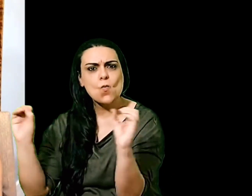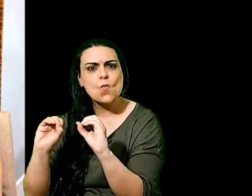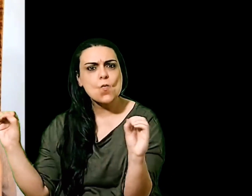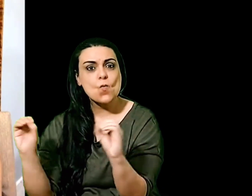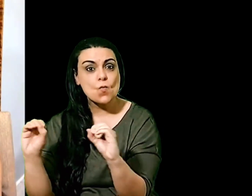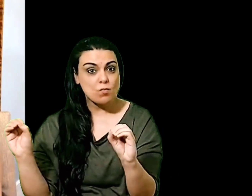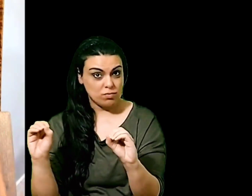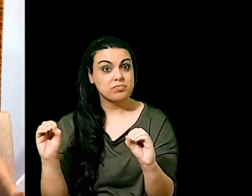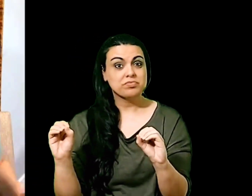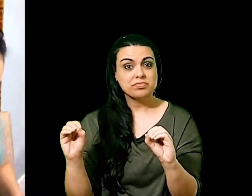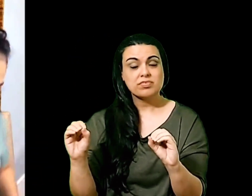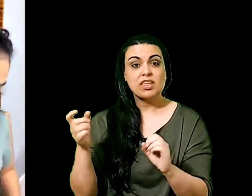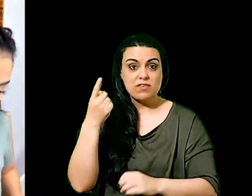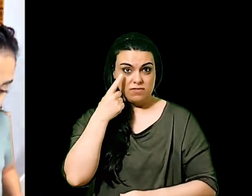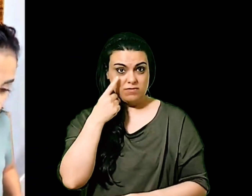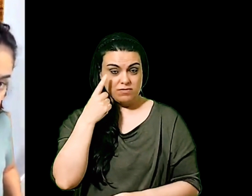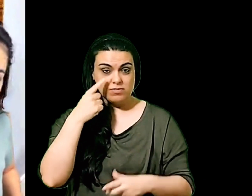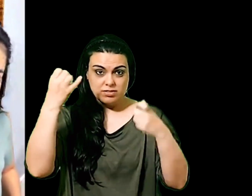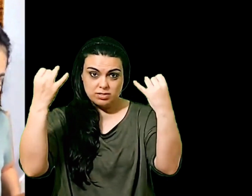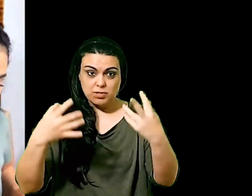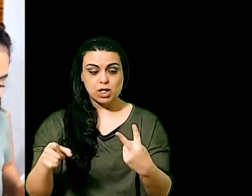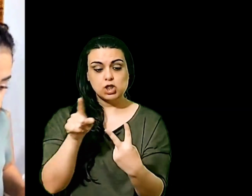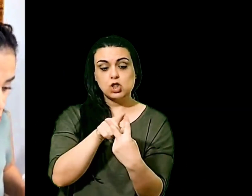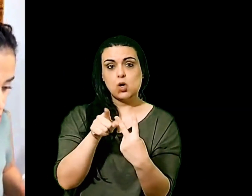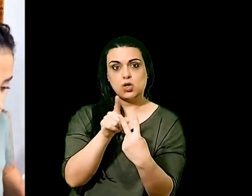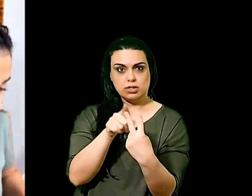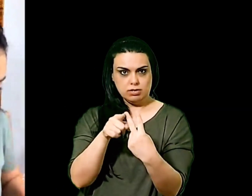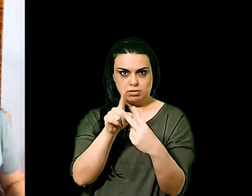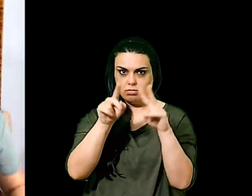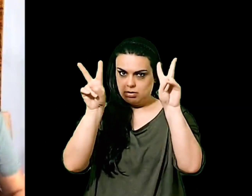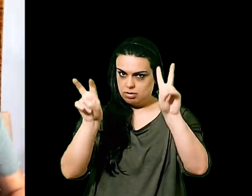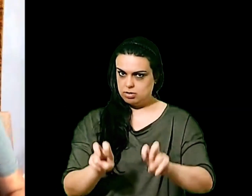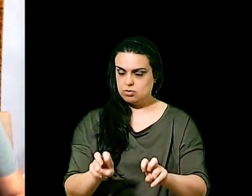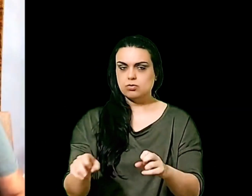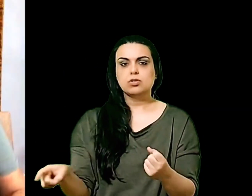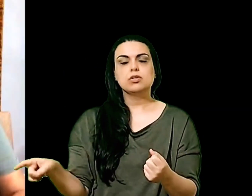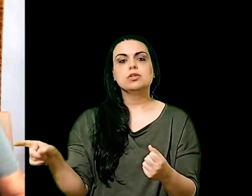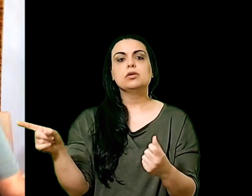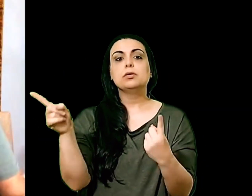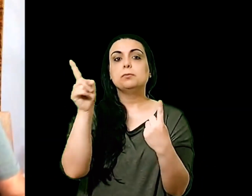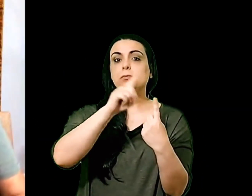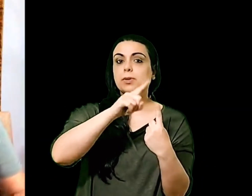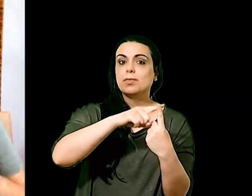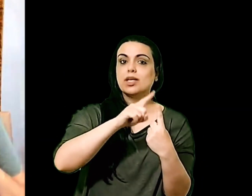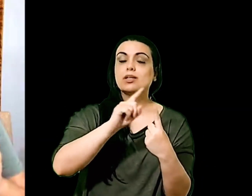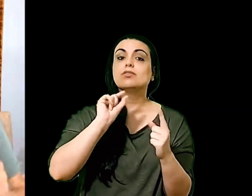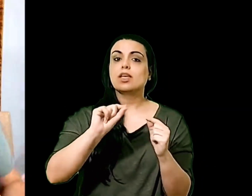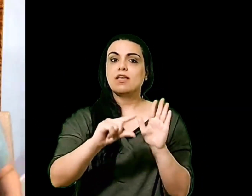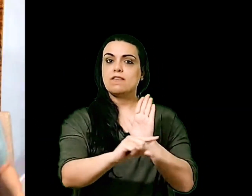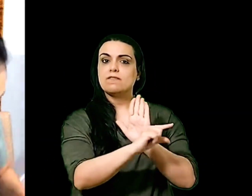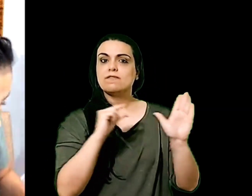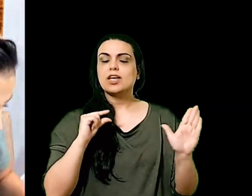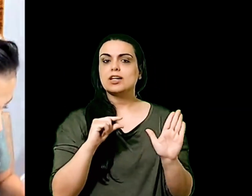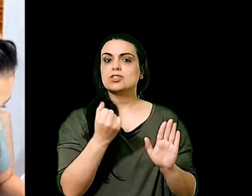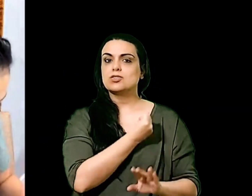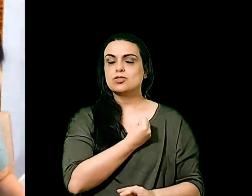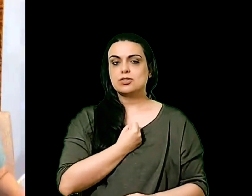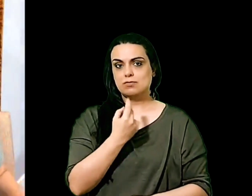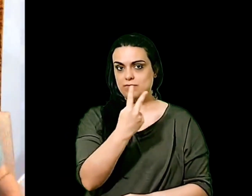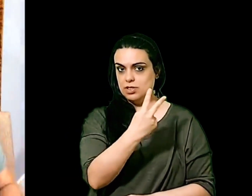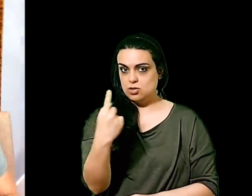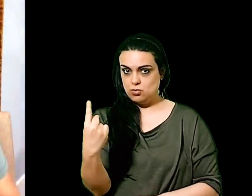verme algum neles. Então vamos lá, nós falamos aqui sobre 2 paralelos. O primeiro é o verso de número